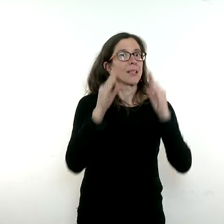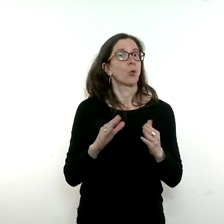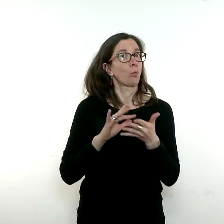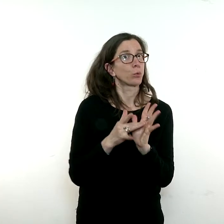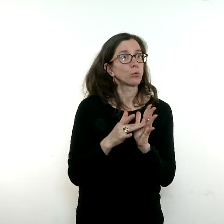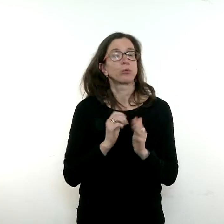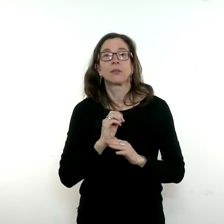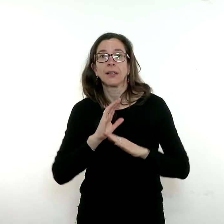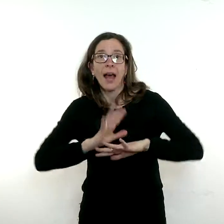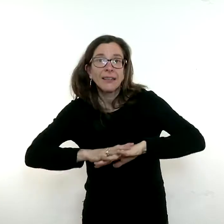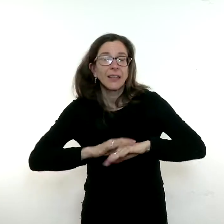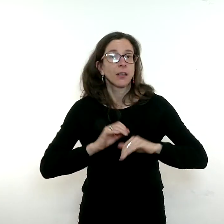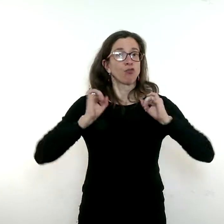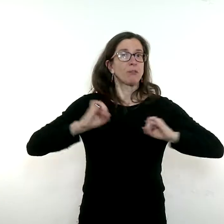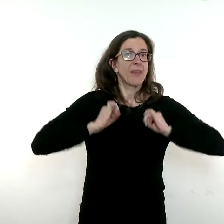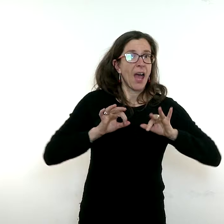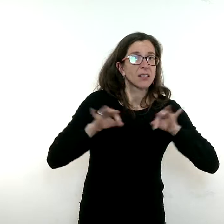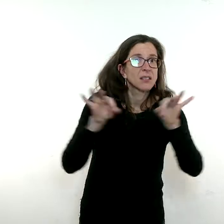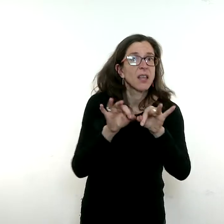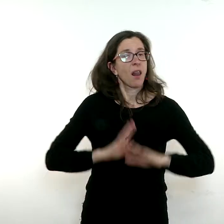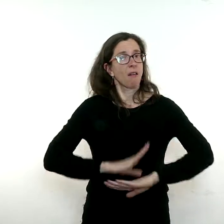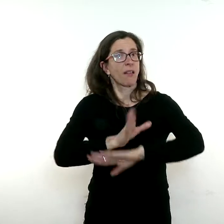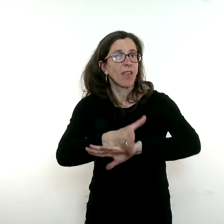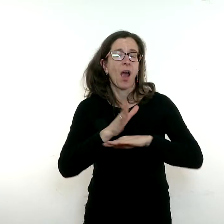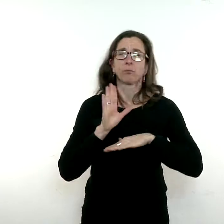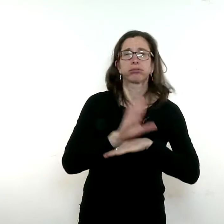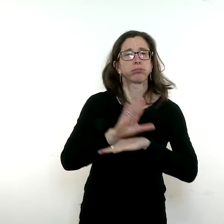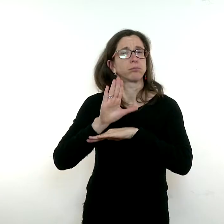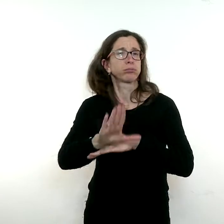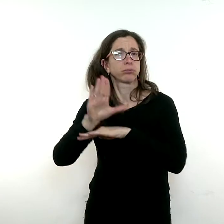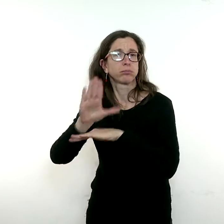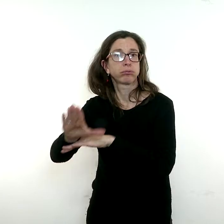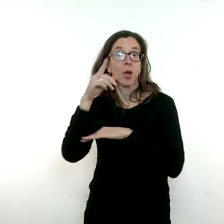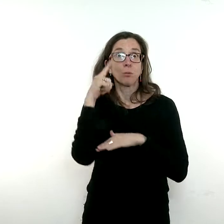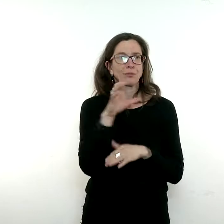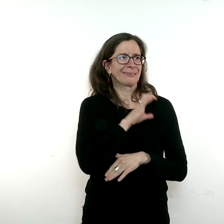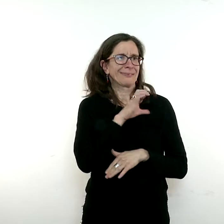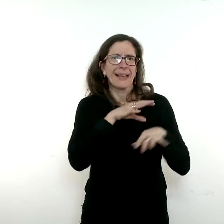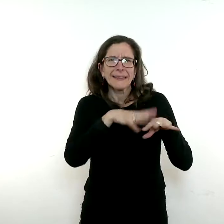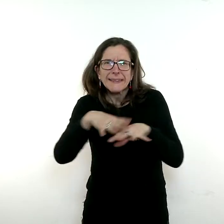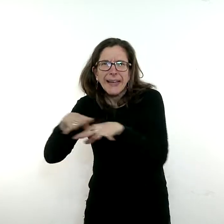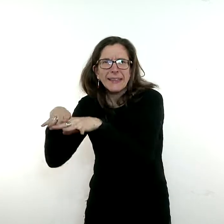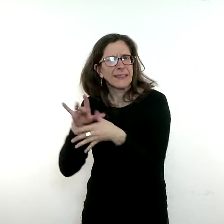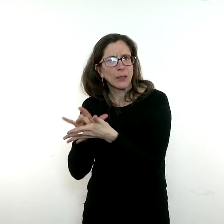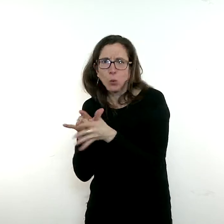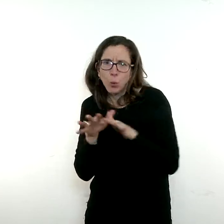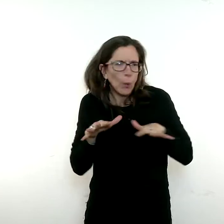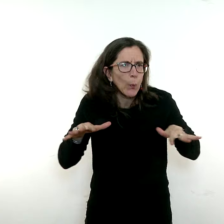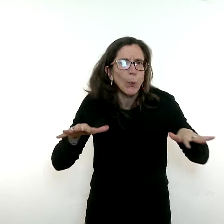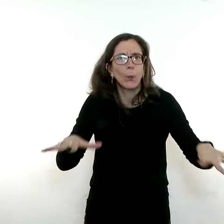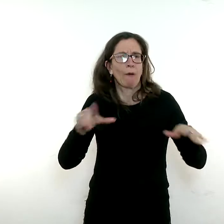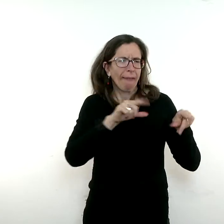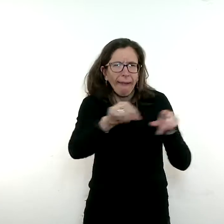ça, c'était vraiment une volonté politique que nous avions d'effectuer un maillage du territoire avec toutes ces actions de